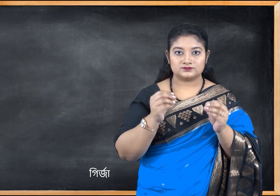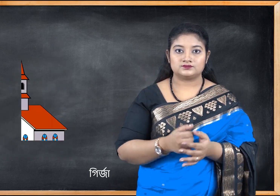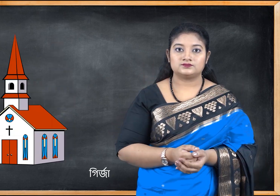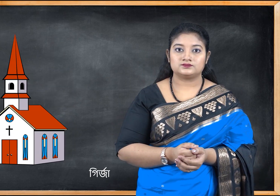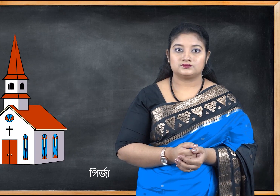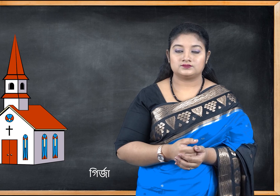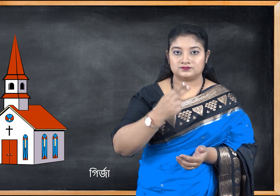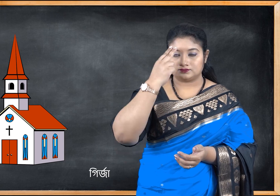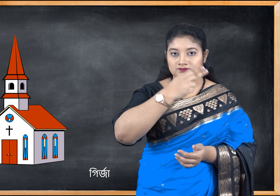গির্জা,